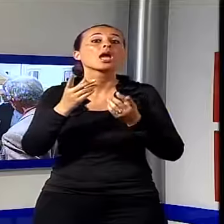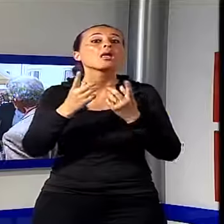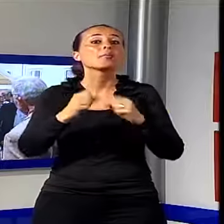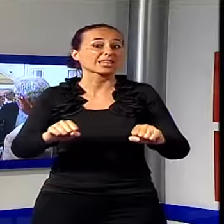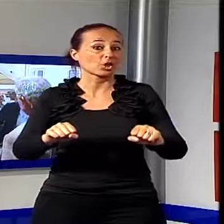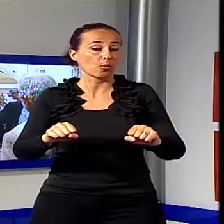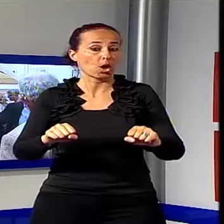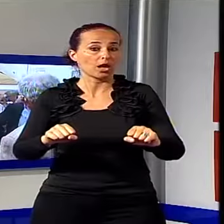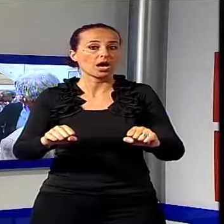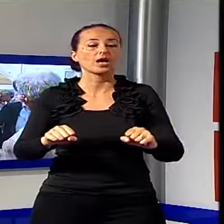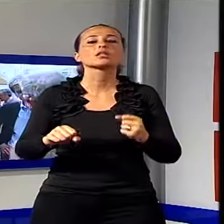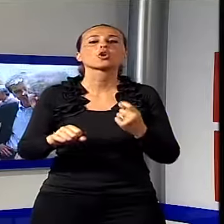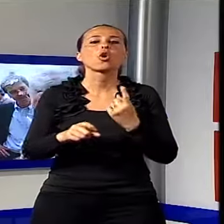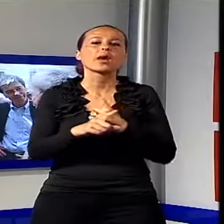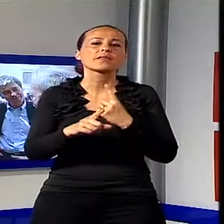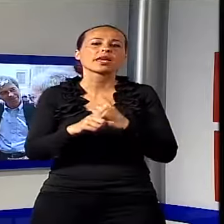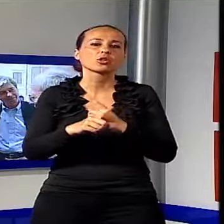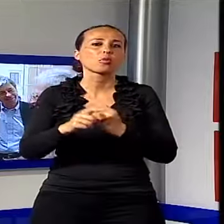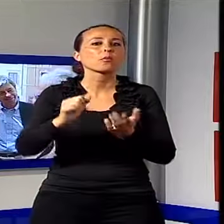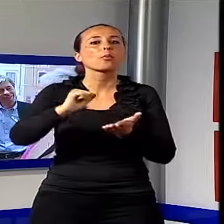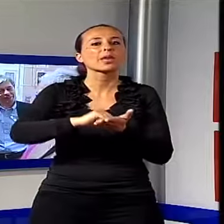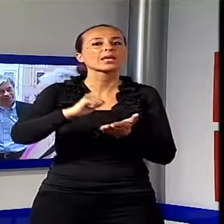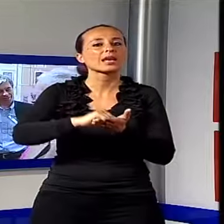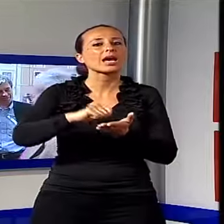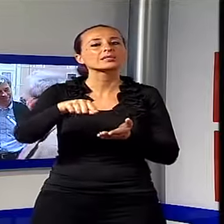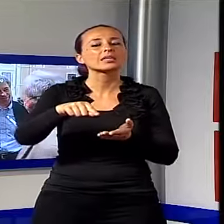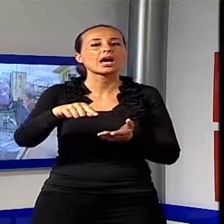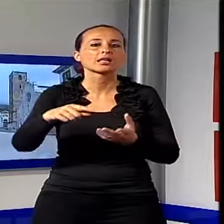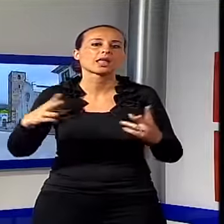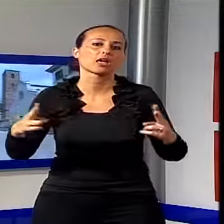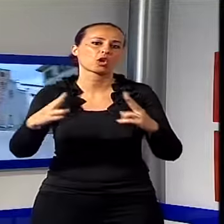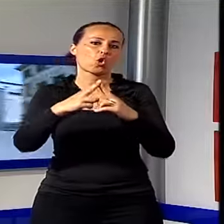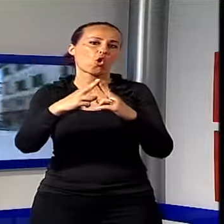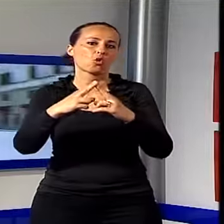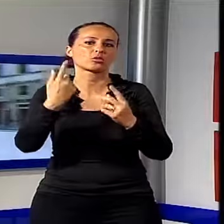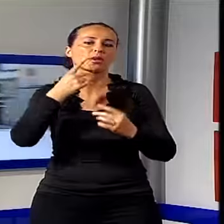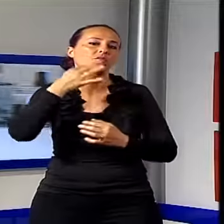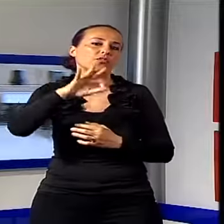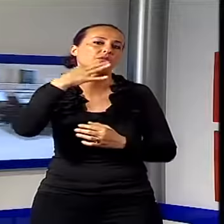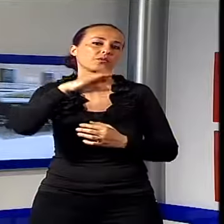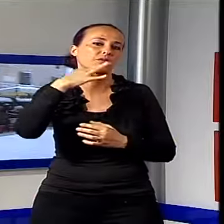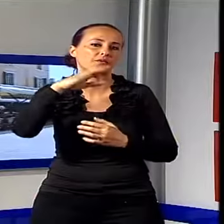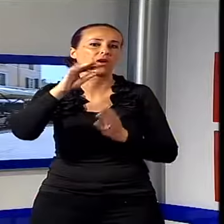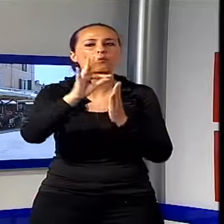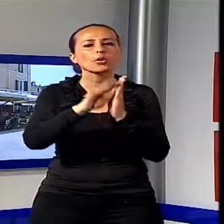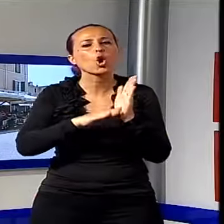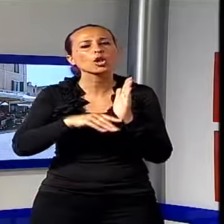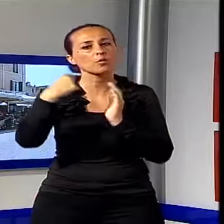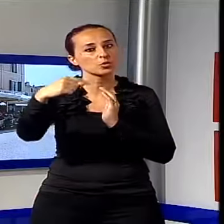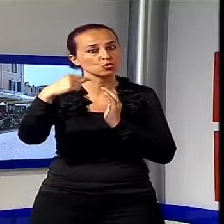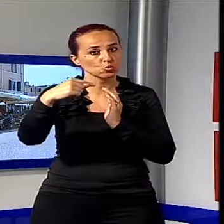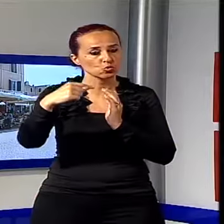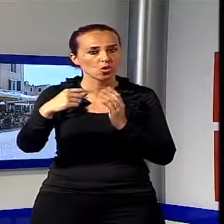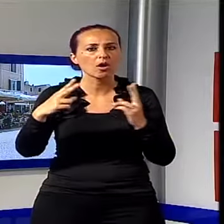elettorale a Petrasanta dove ha incontrato simpatizzanti e rappresentanti delle istituzioni locali, tra cui il sindaco Domenico